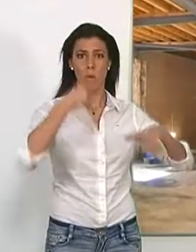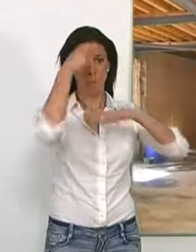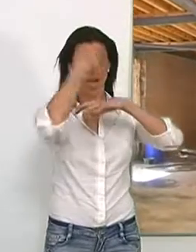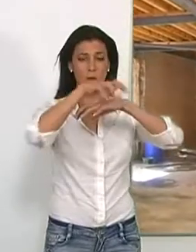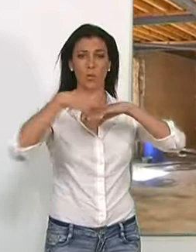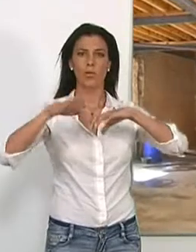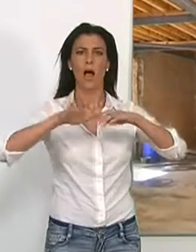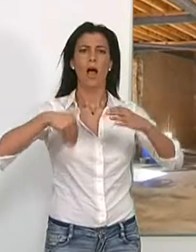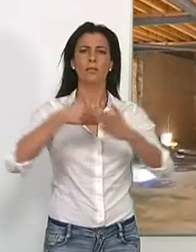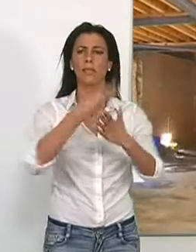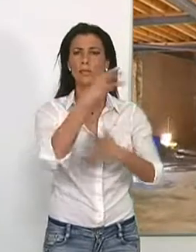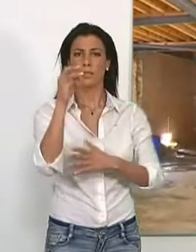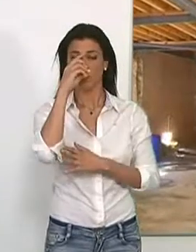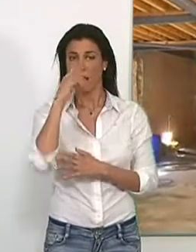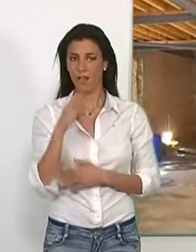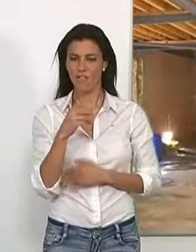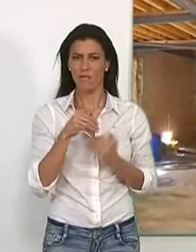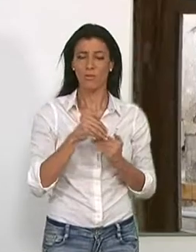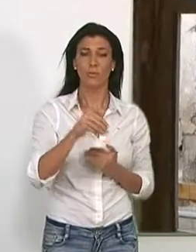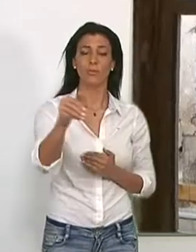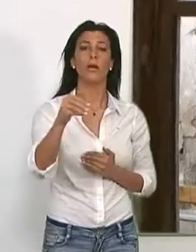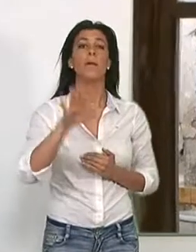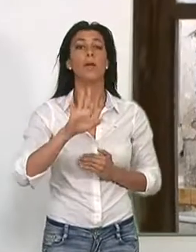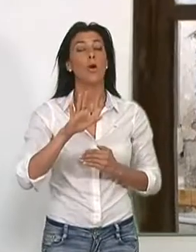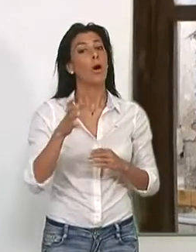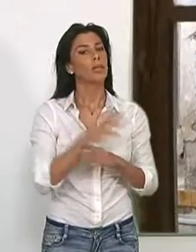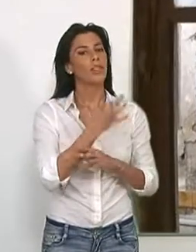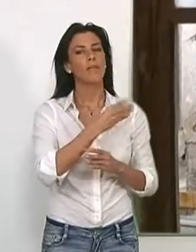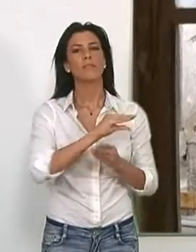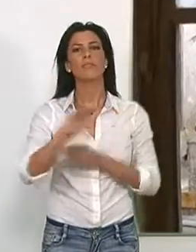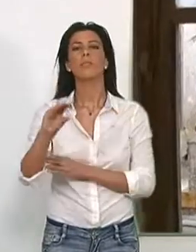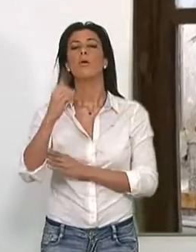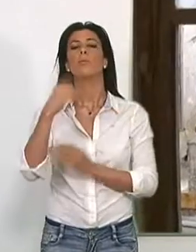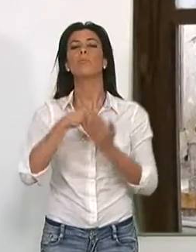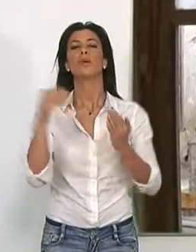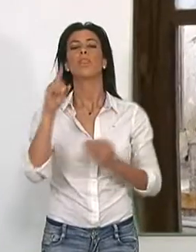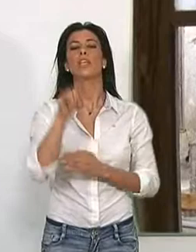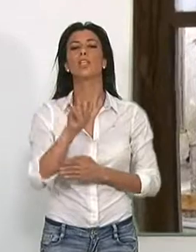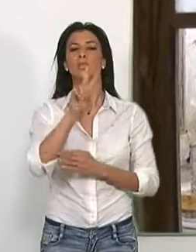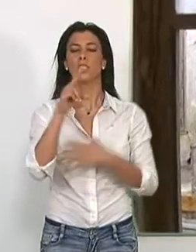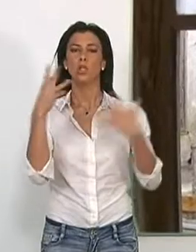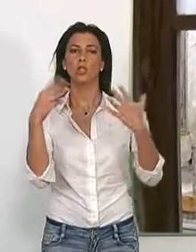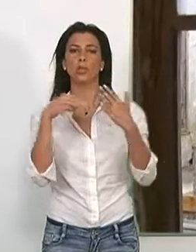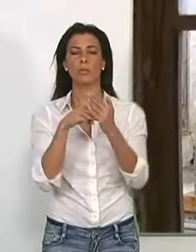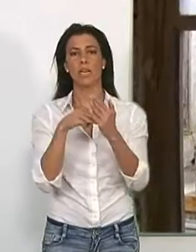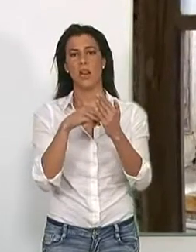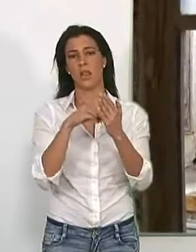Durante los próximos a 30 años a cambio de que esta última invierta un millón 138.000 euros en Su